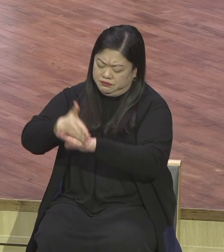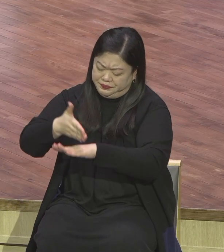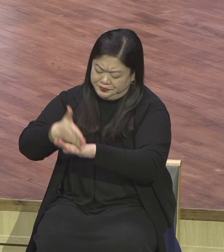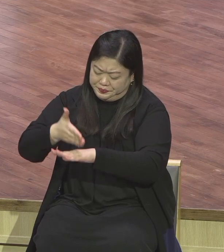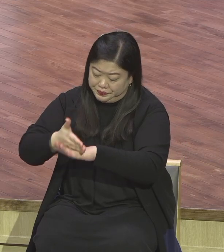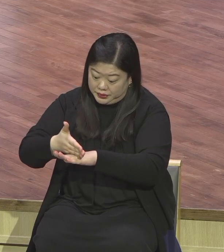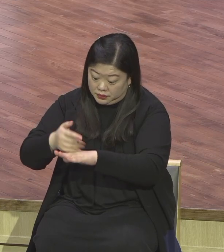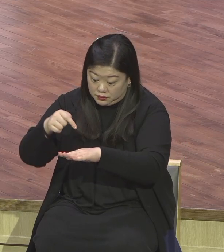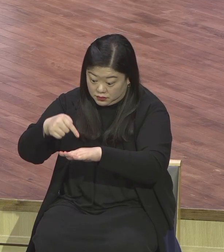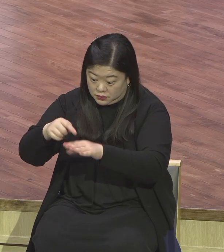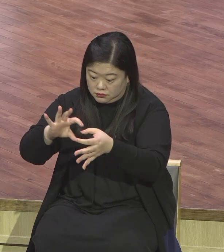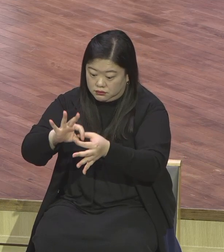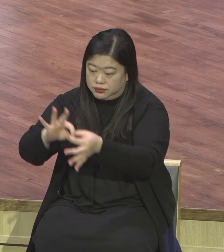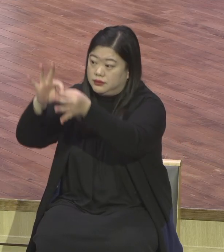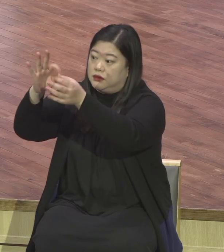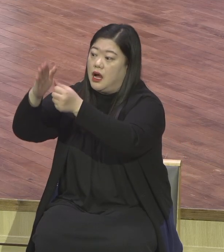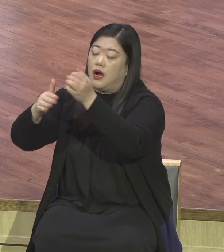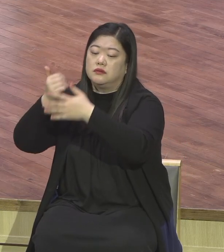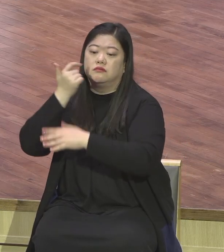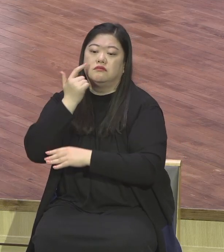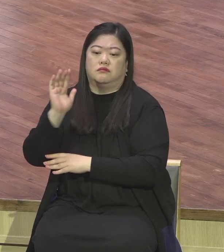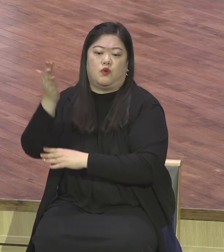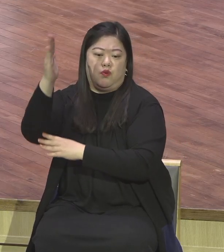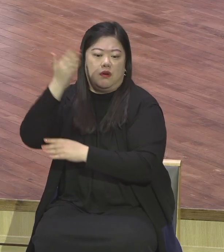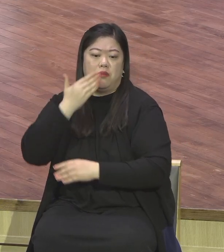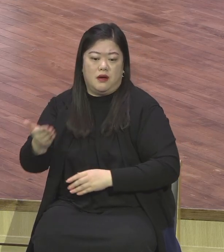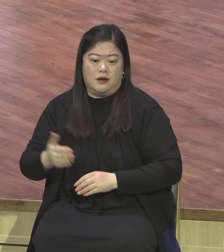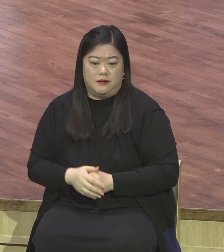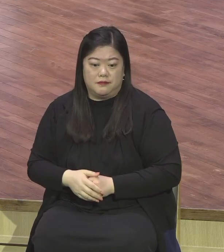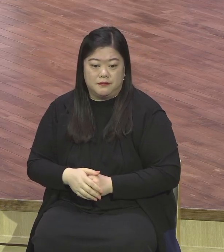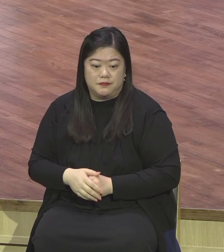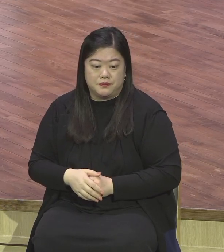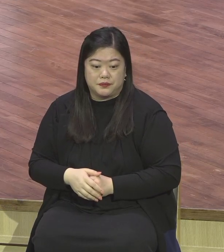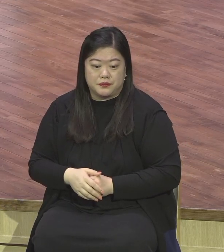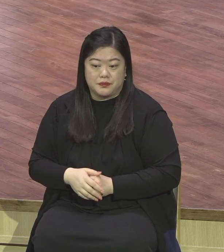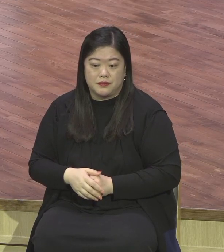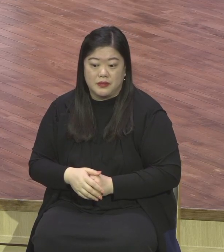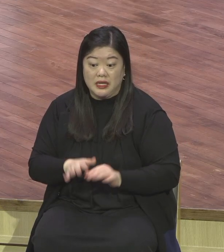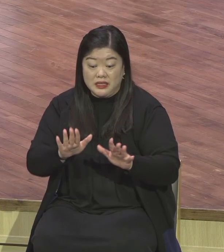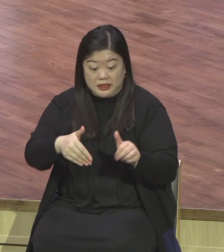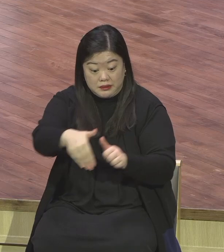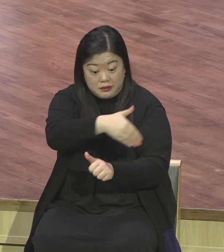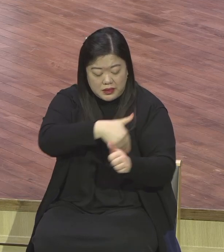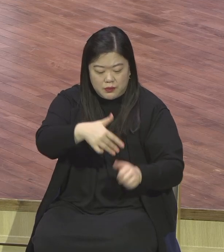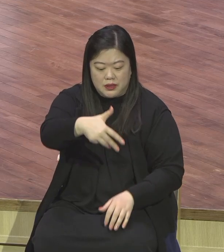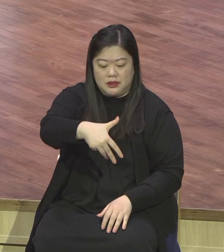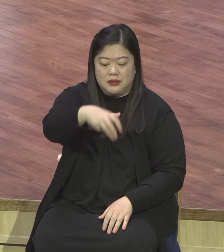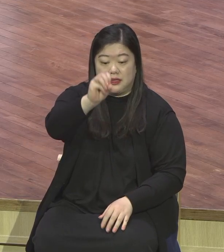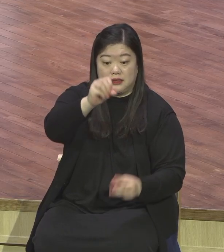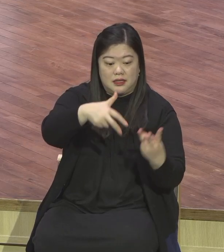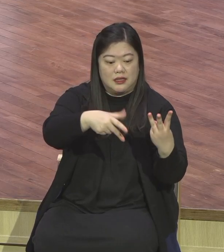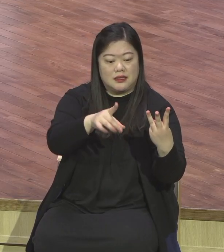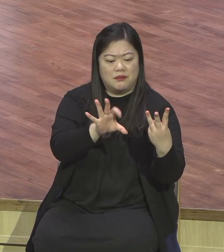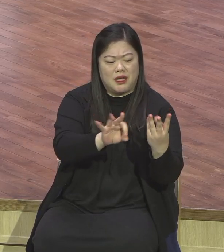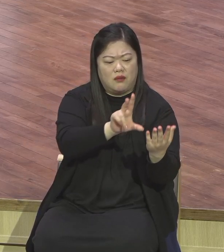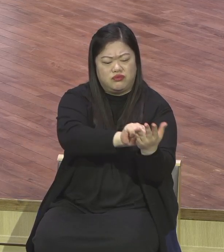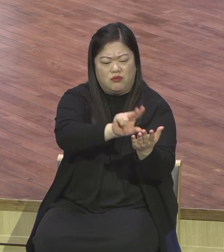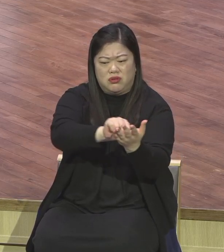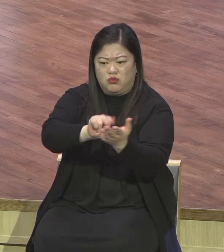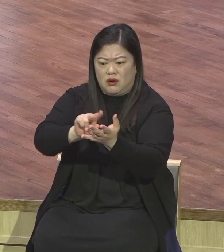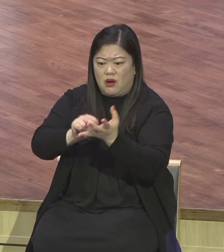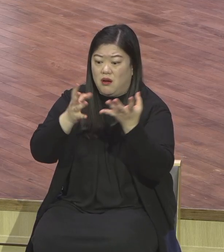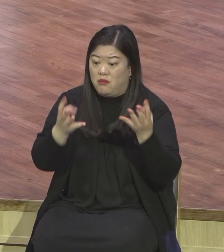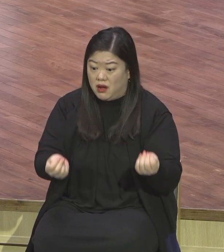된다 하나님을 영어롭게 하라 당첨의 삶장 환경 속에 이런 문제들이 생기면 감사보다 우리는 뭐가 나와요